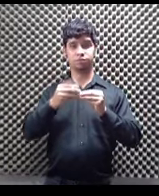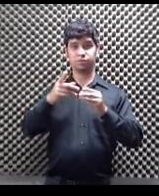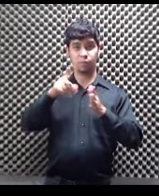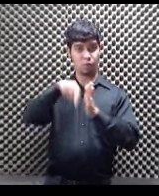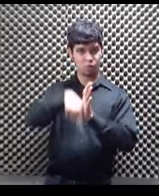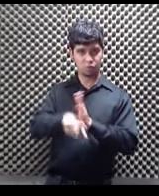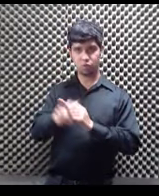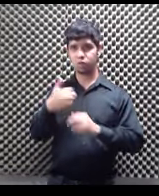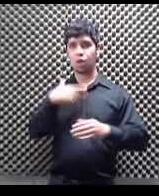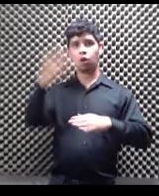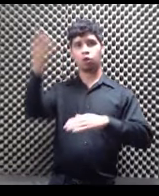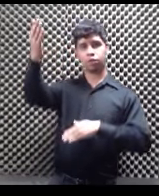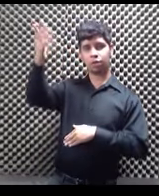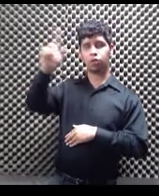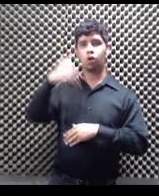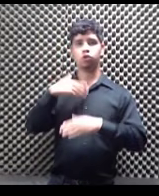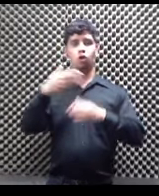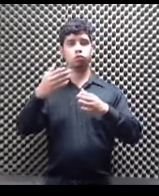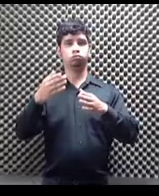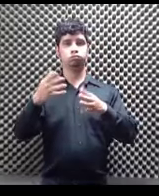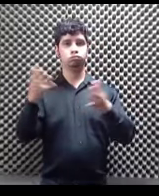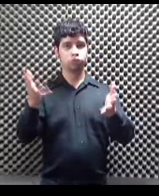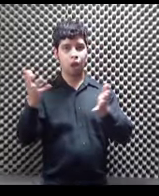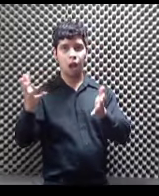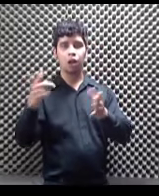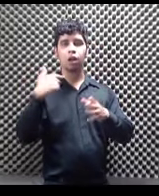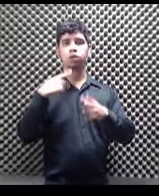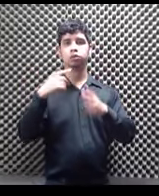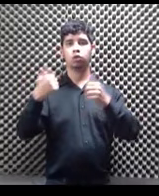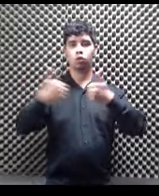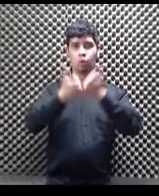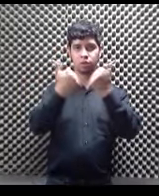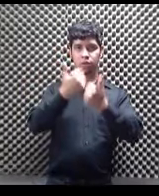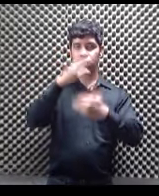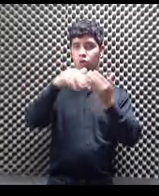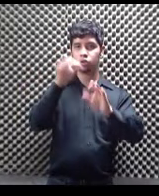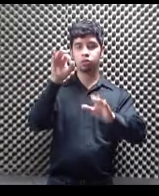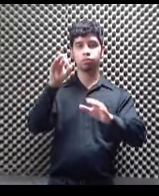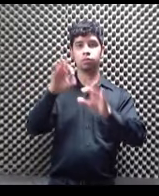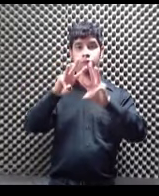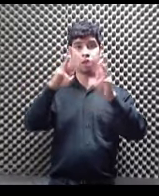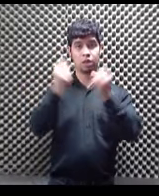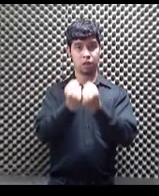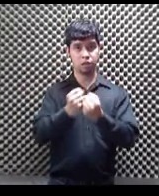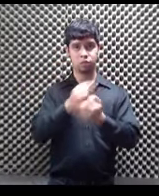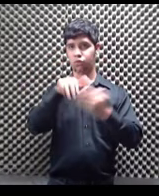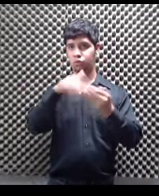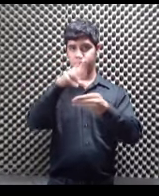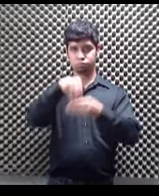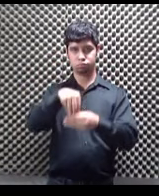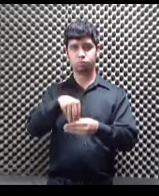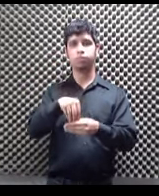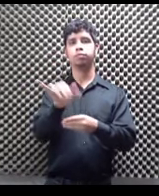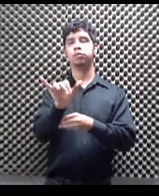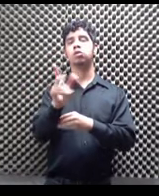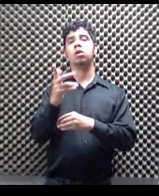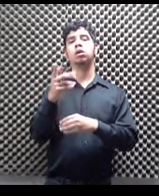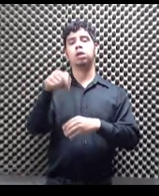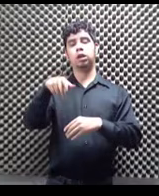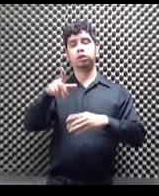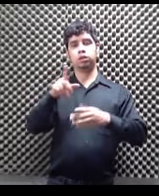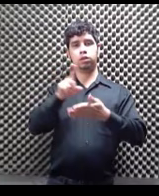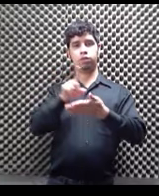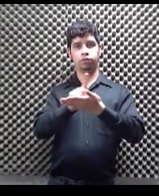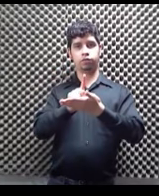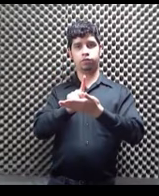los conversatorios, las charlas, las conferencias, no, y los que talleres. Después vamos, por ejemplo, este fin de semana, el